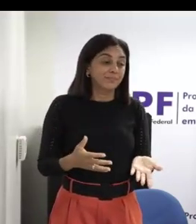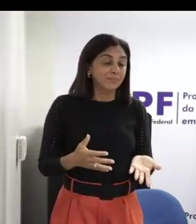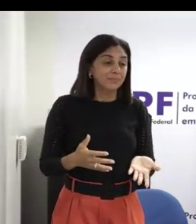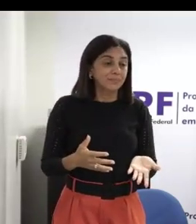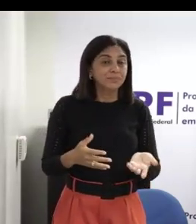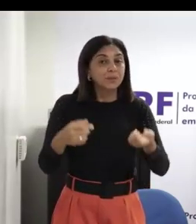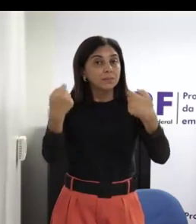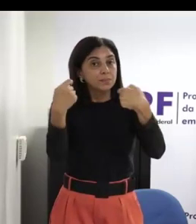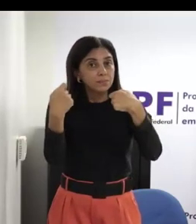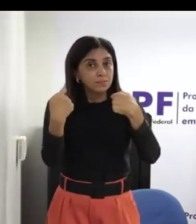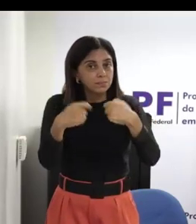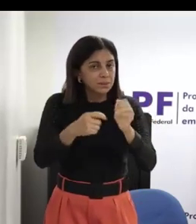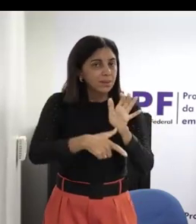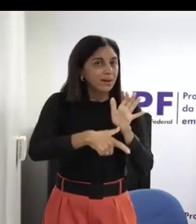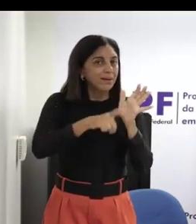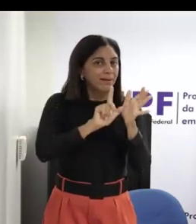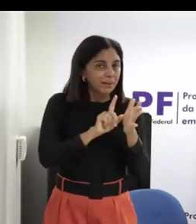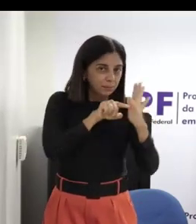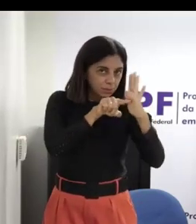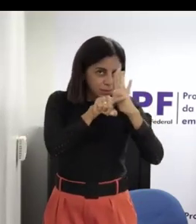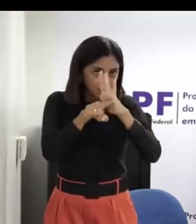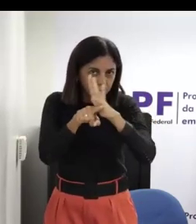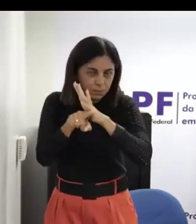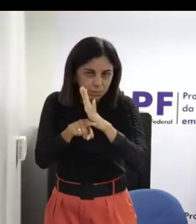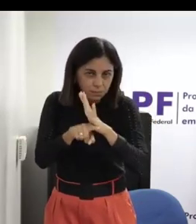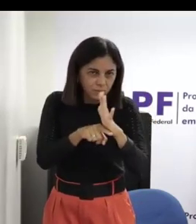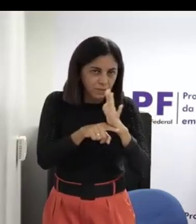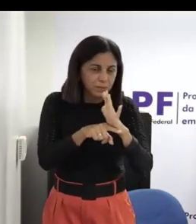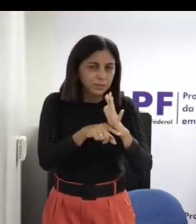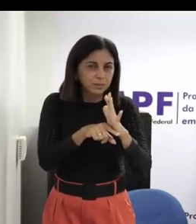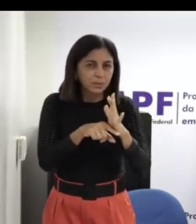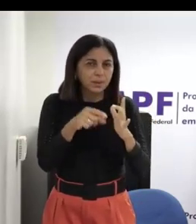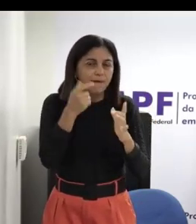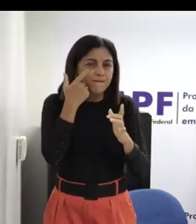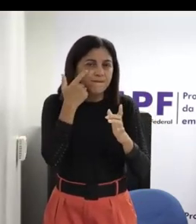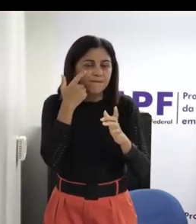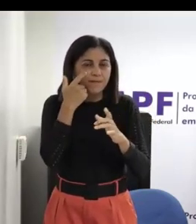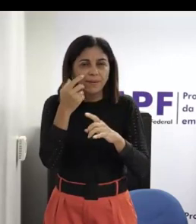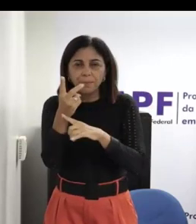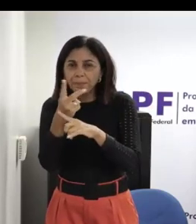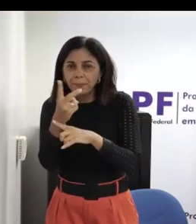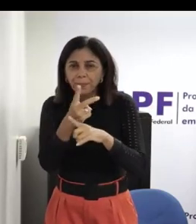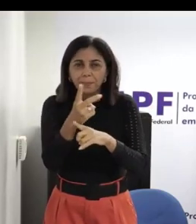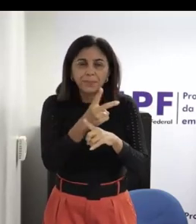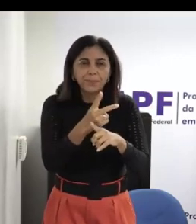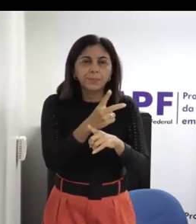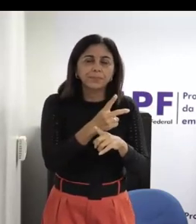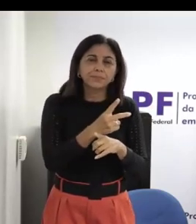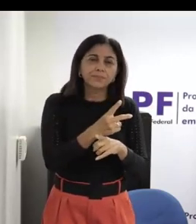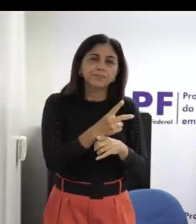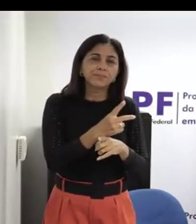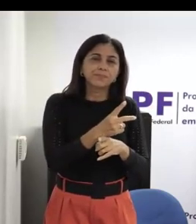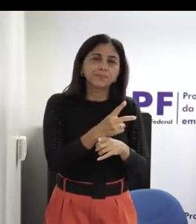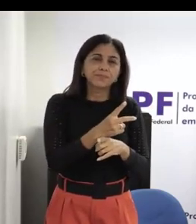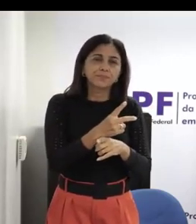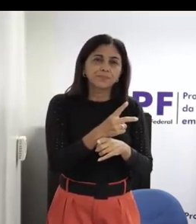investigação a denúncia tem que buscar o embasamento nesses elementos suficientes para condenação para que não uma uma pessoa não